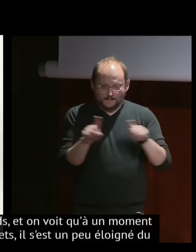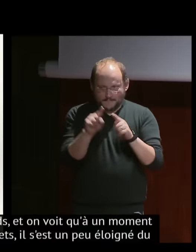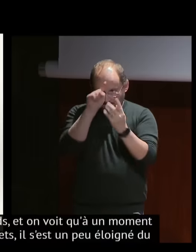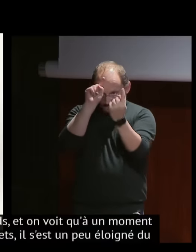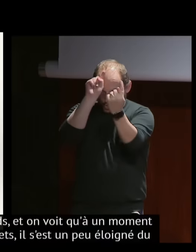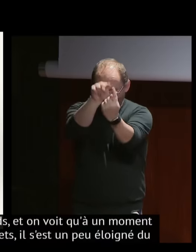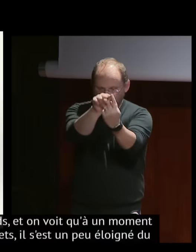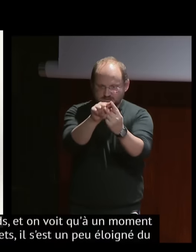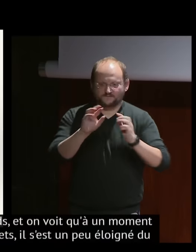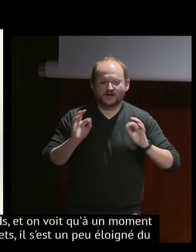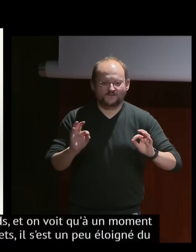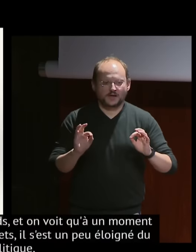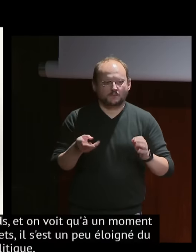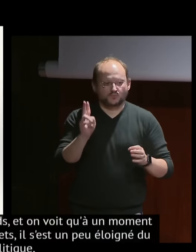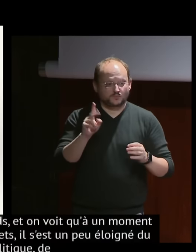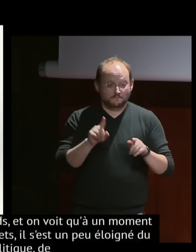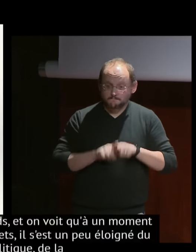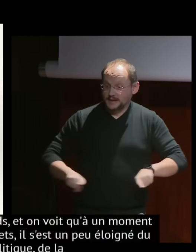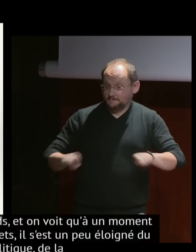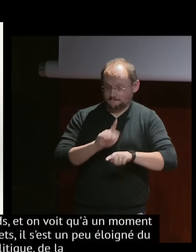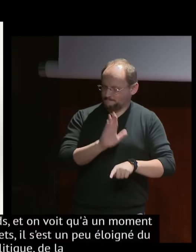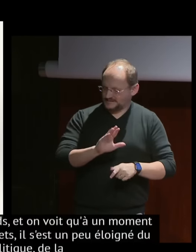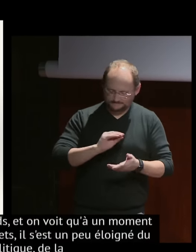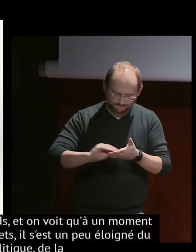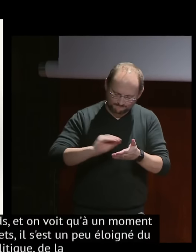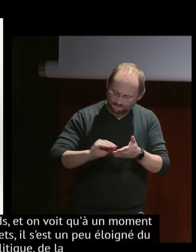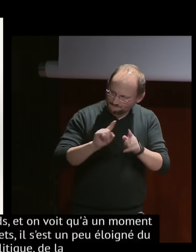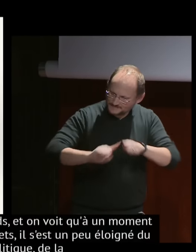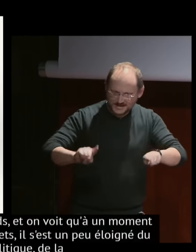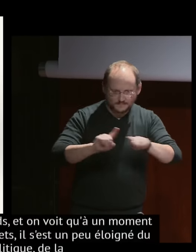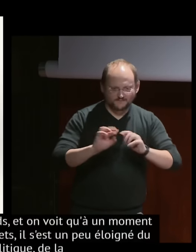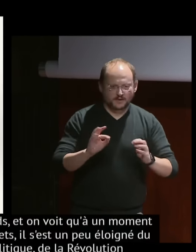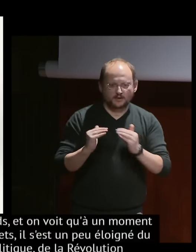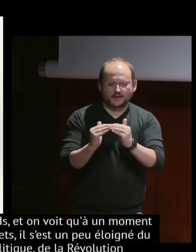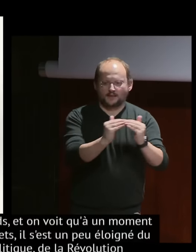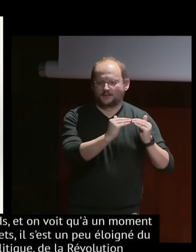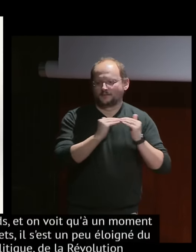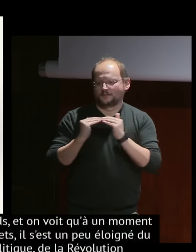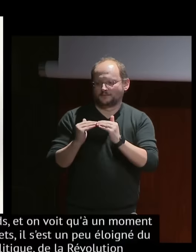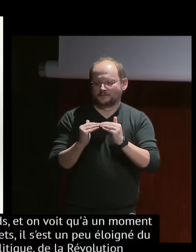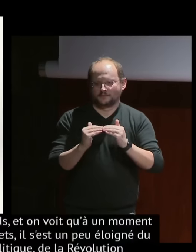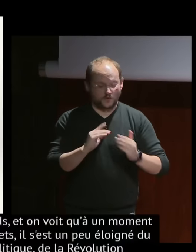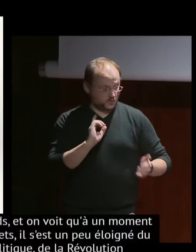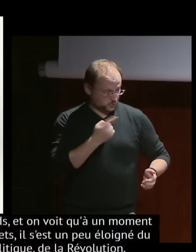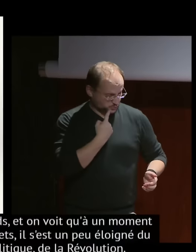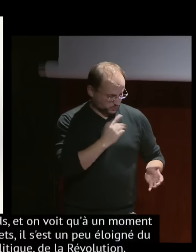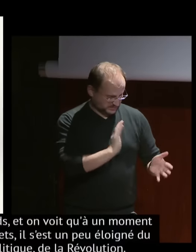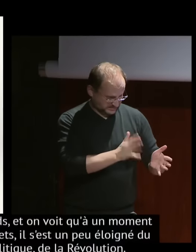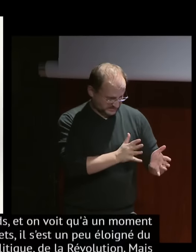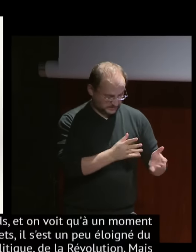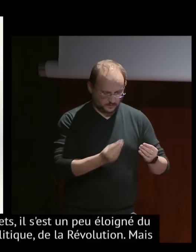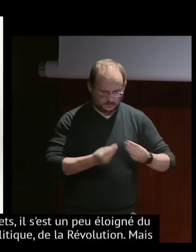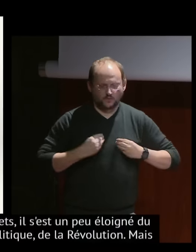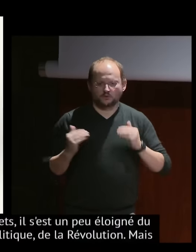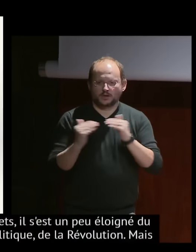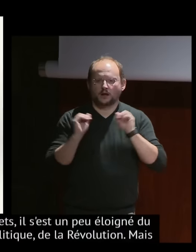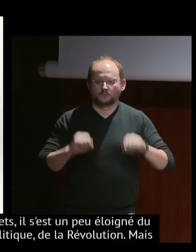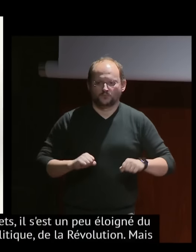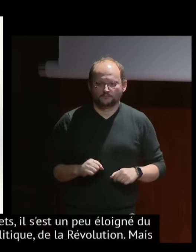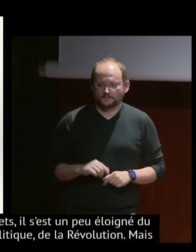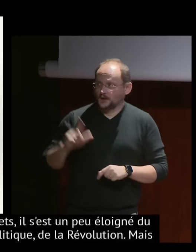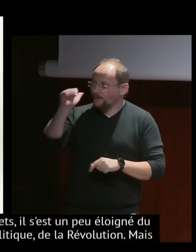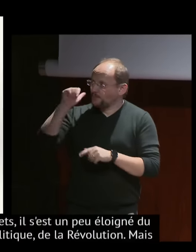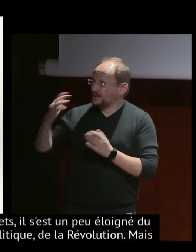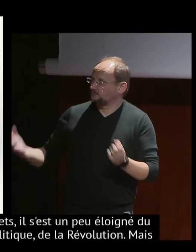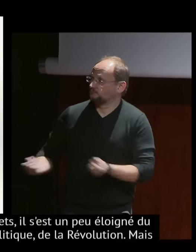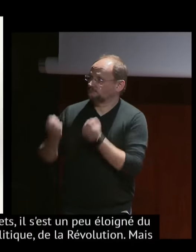révolution, de ce qui se passait dans son pays. Mais à chaque fois, je pense que l'objectif était le même dans ses ouvrages. Il